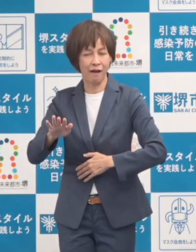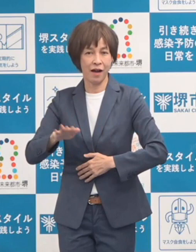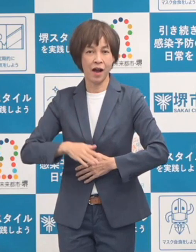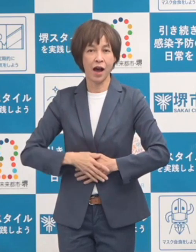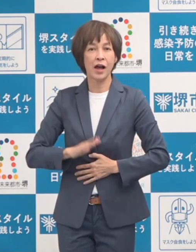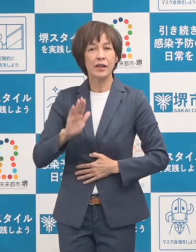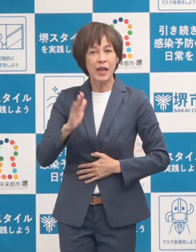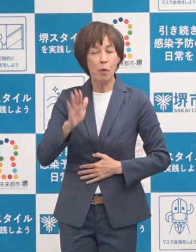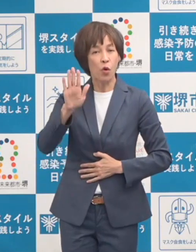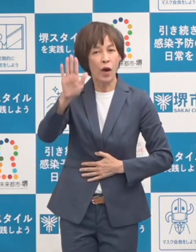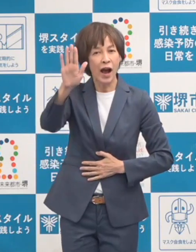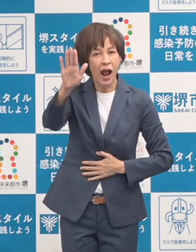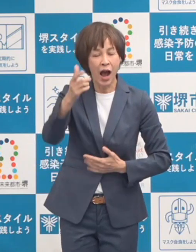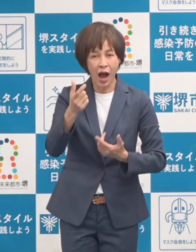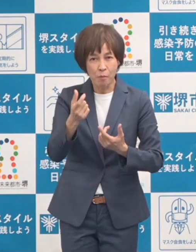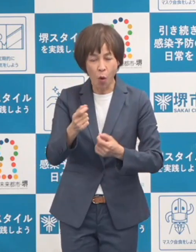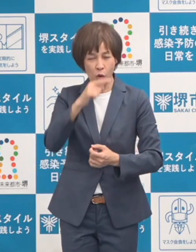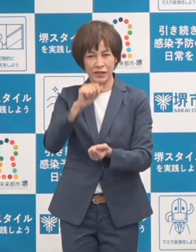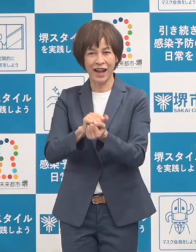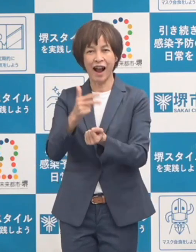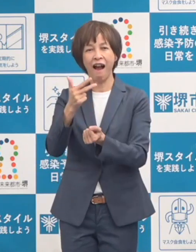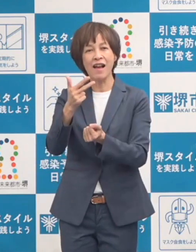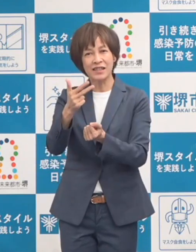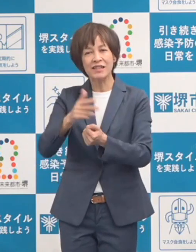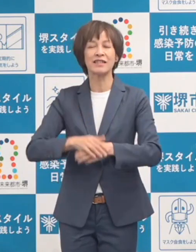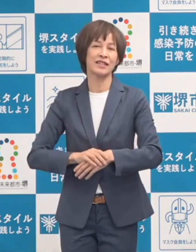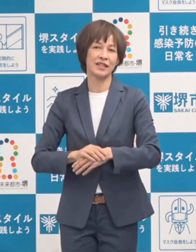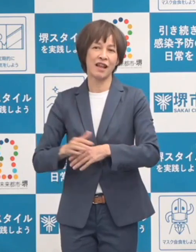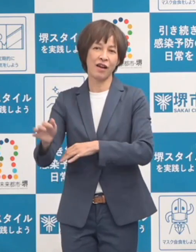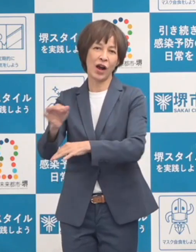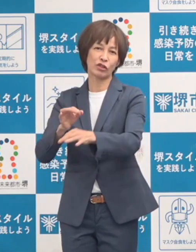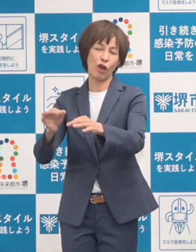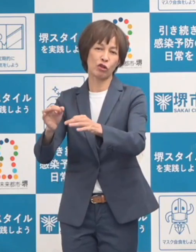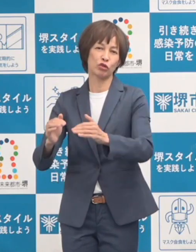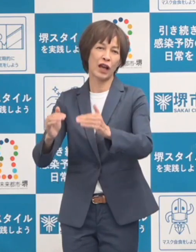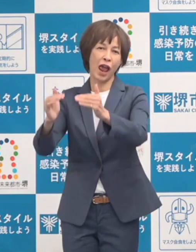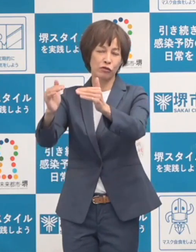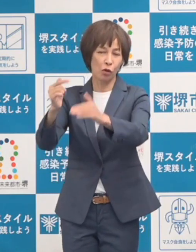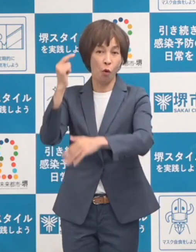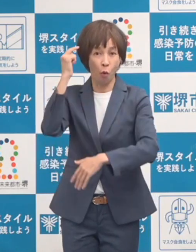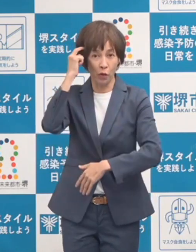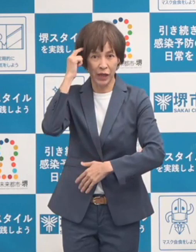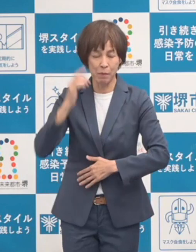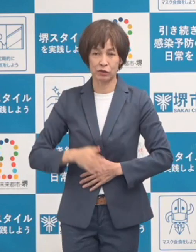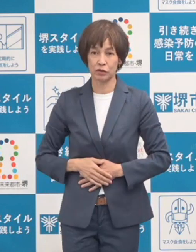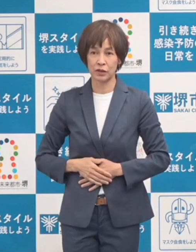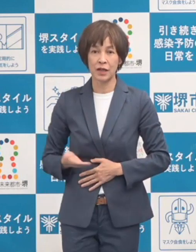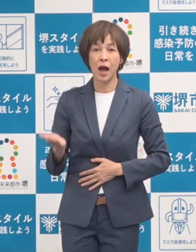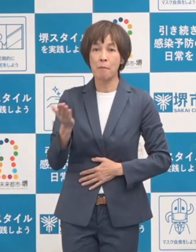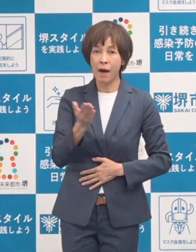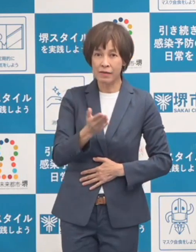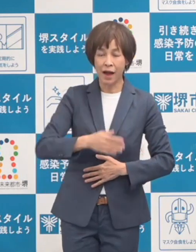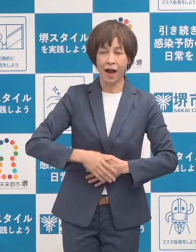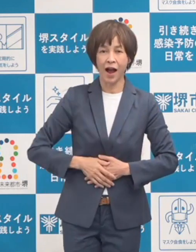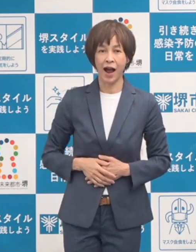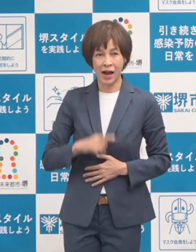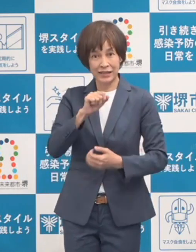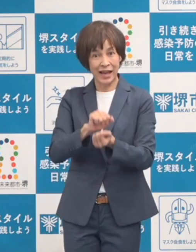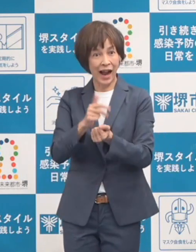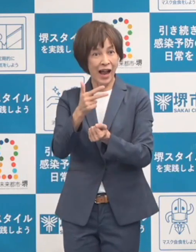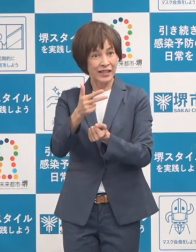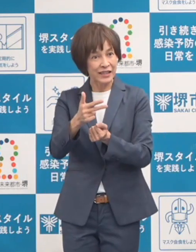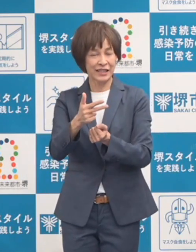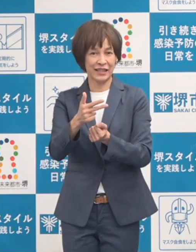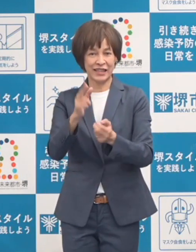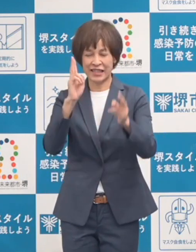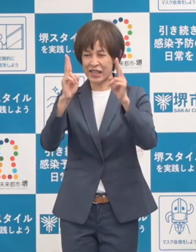ただこれからも堺市で活躍していただけるものと期待をしております。で、合わせて今どんどん堺市に企業誘